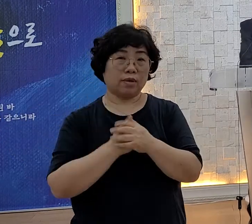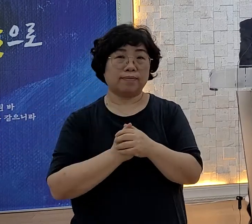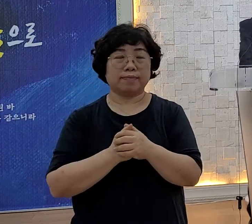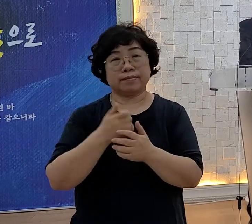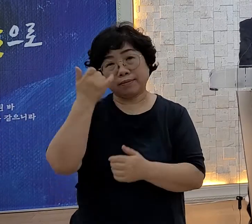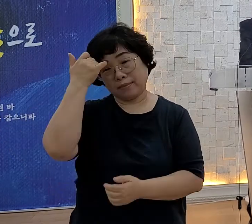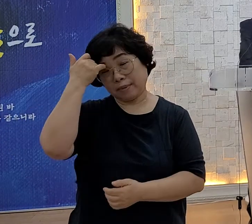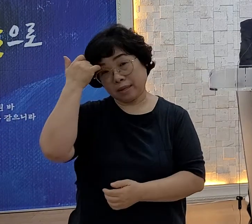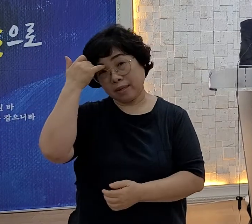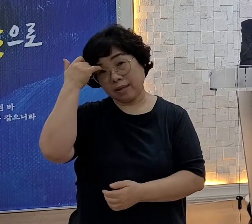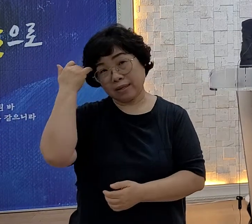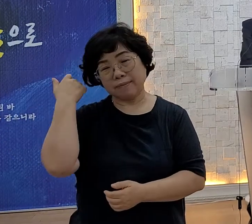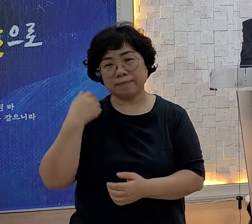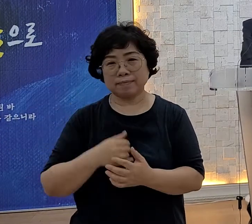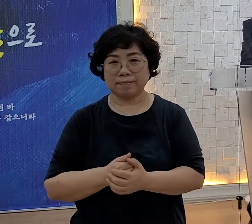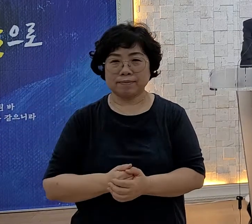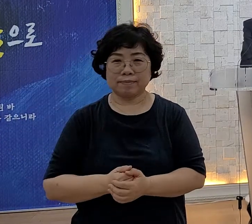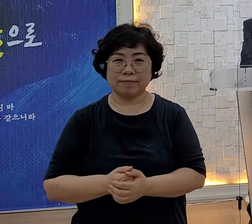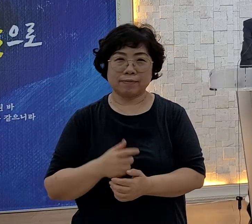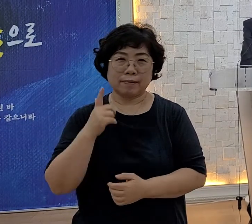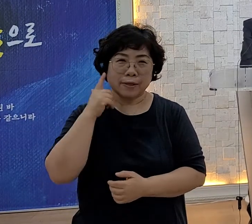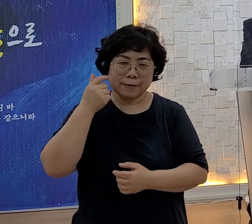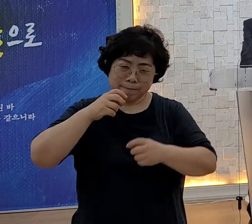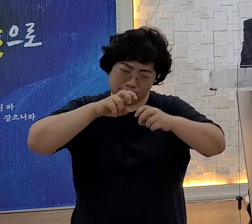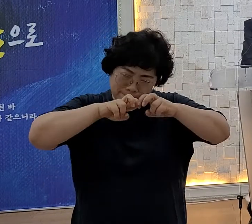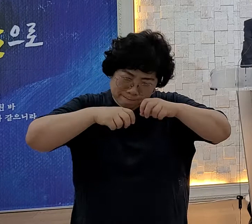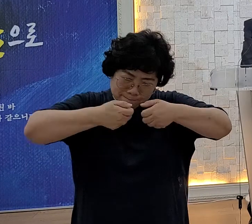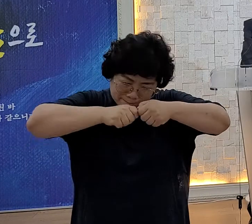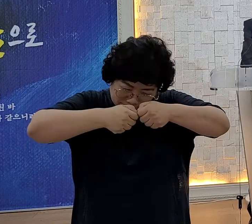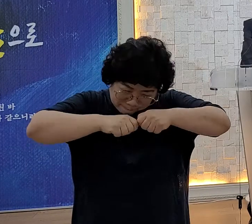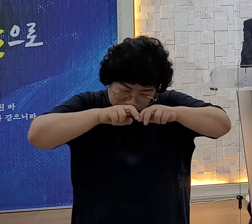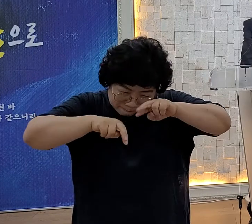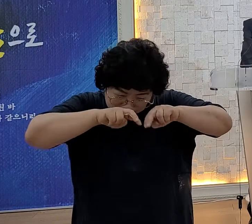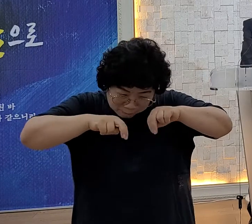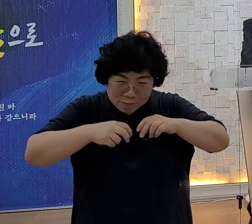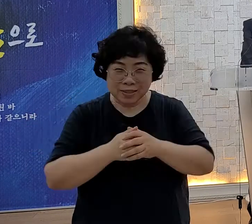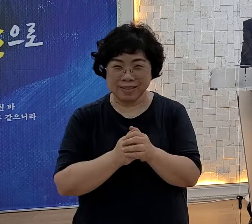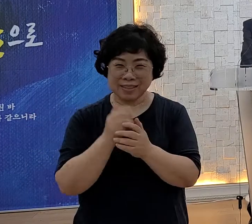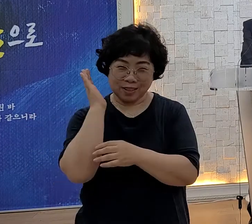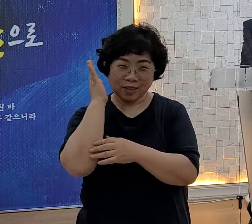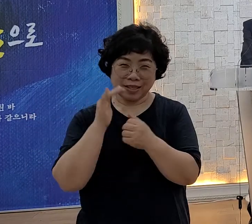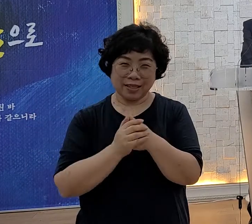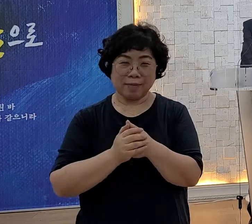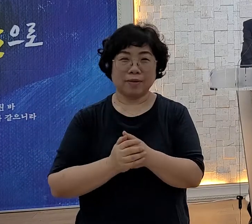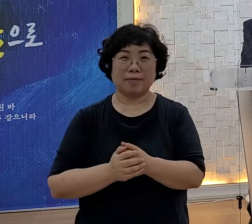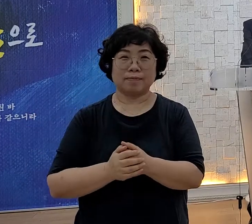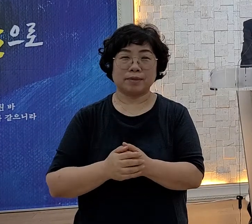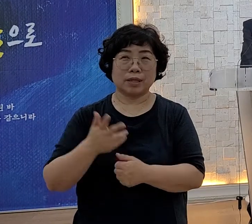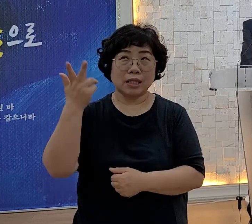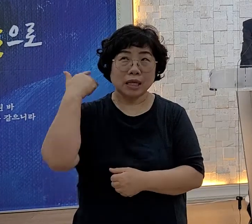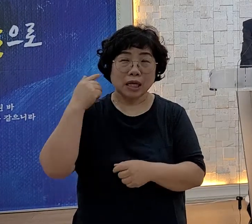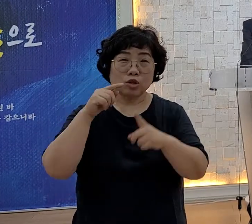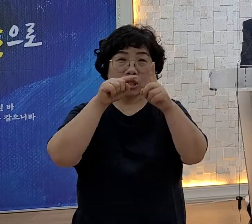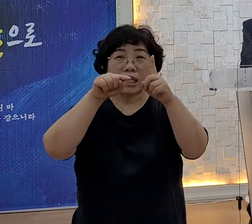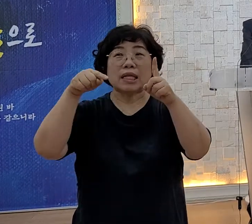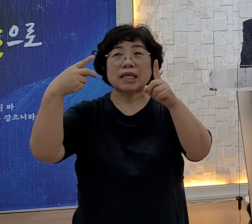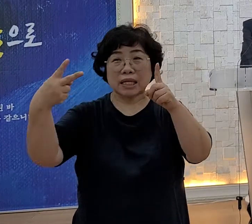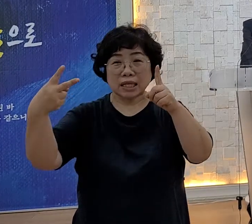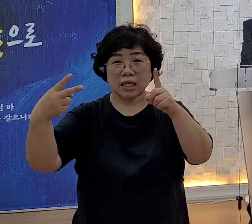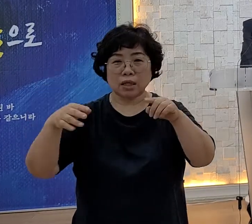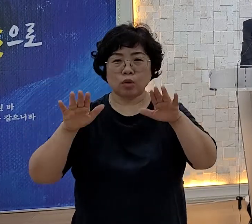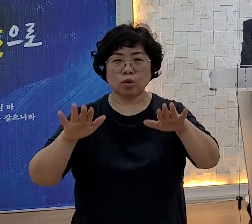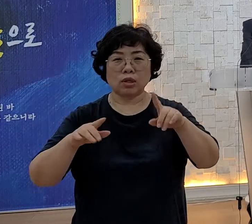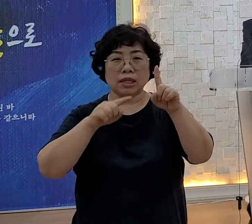오늘 4절까지만 준비를 했습니다. 지난주에 1절과 2절을 했는데요. 오늘 이어서